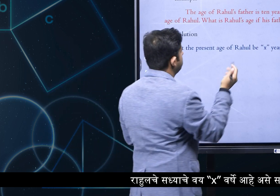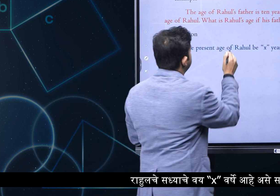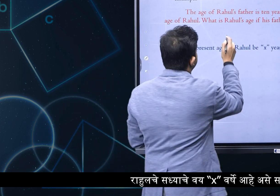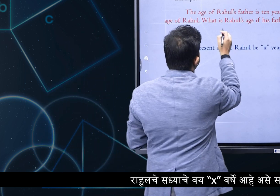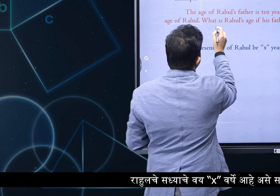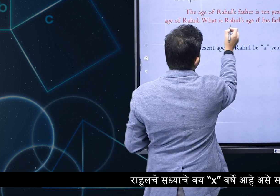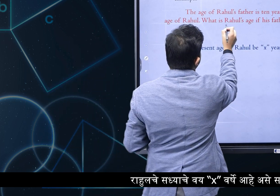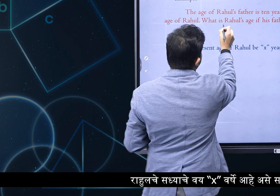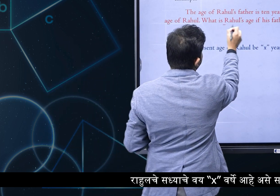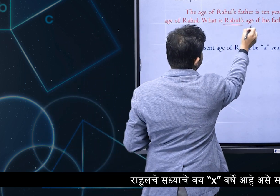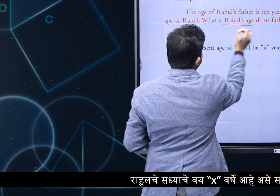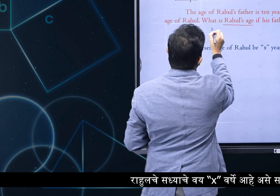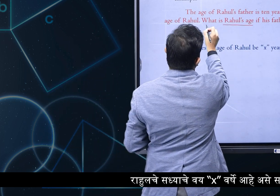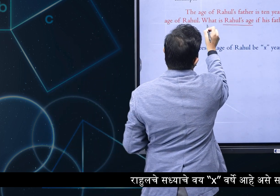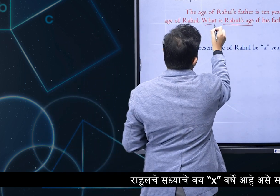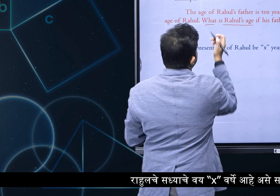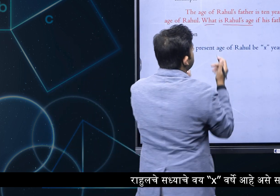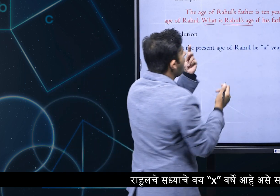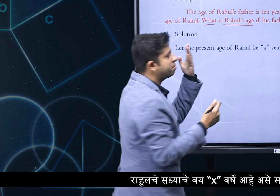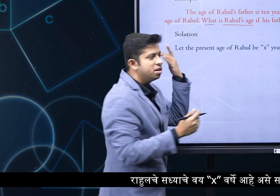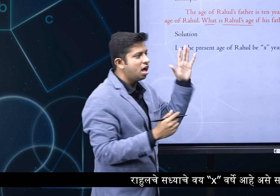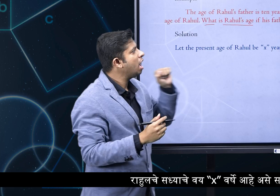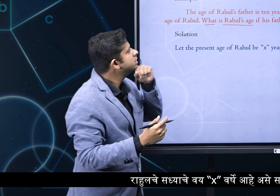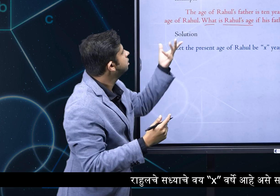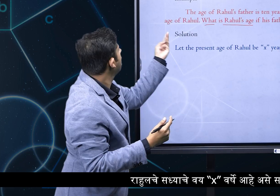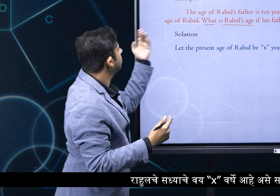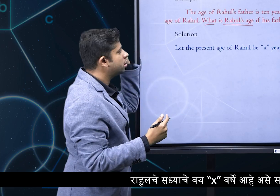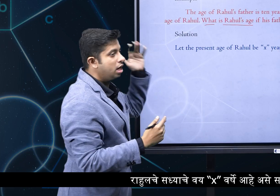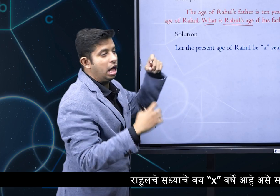राहुलचे सध्याचे वय x वर्षे असे आहे समजा.